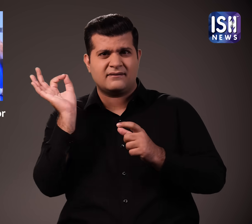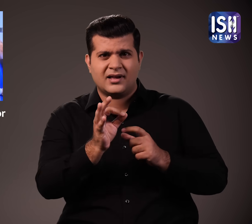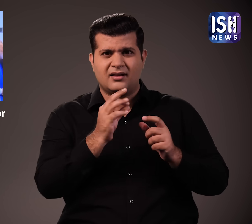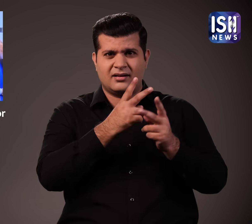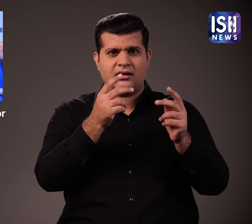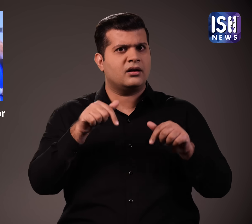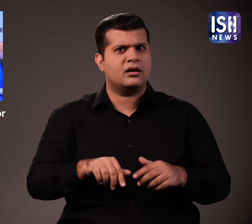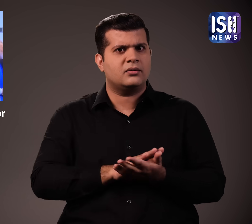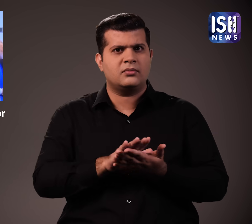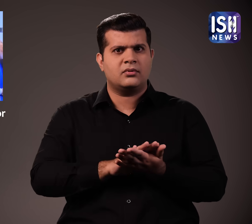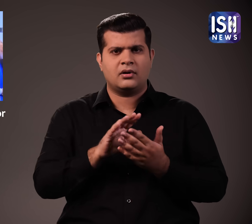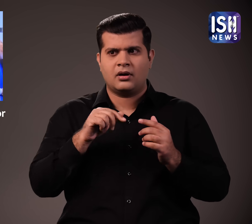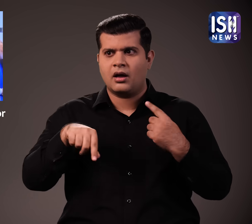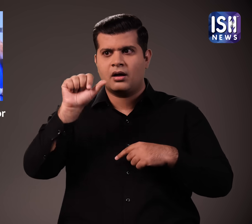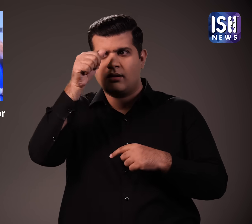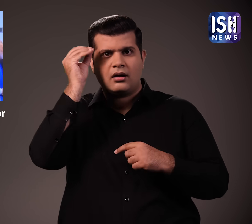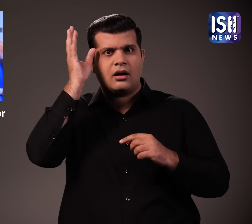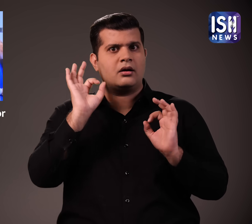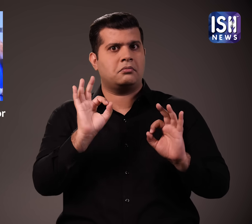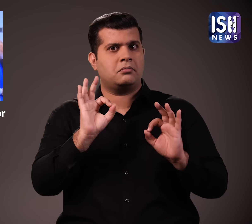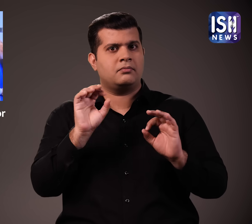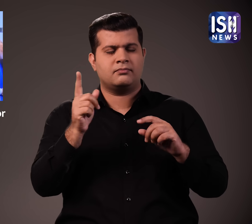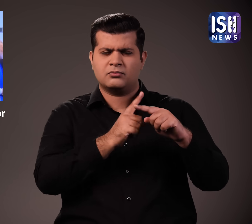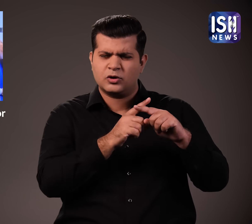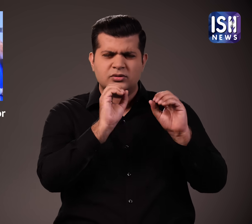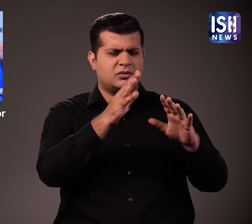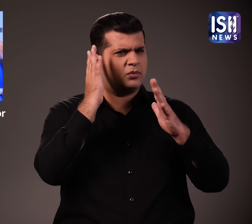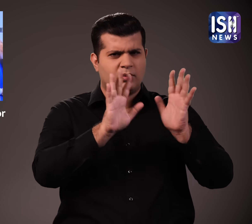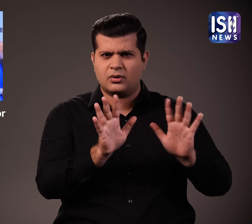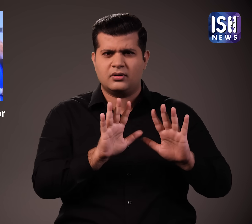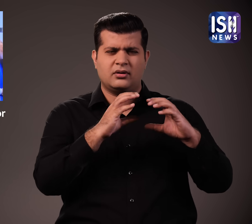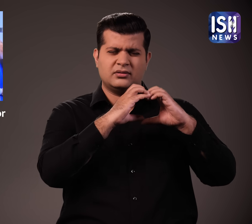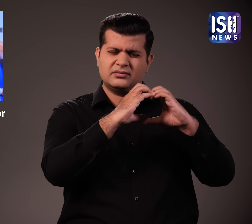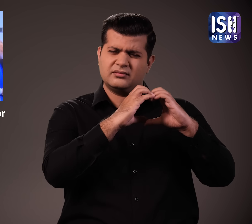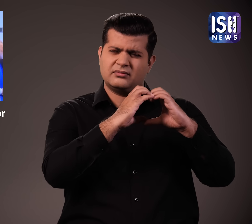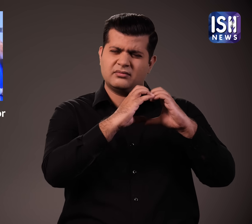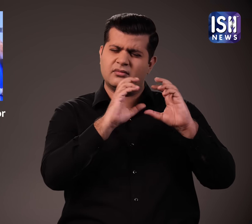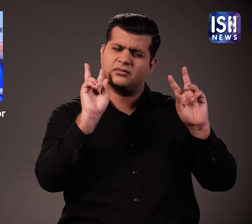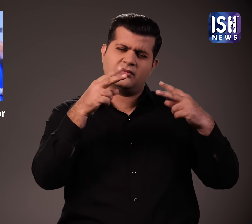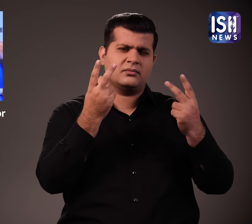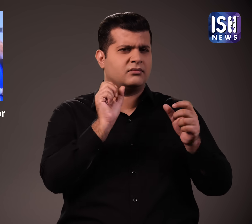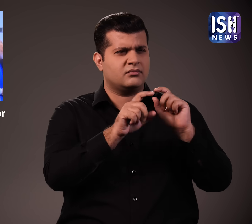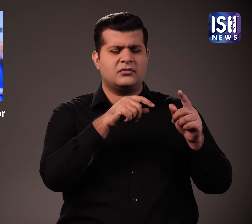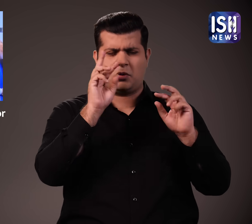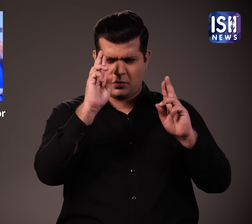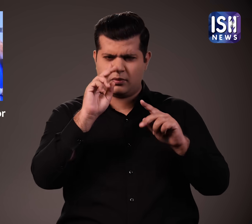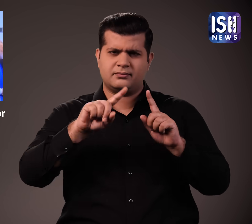जाती थी उनके घरों में पत्थर फेकी जाते थे ऐसा कुछ नहीं हुआ भारतियर दर्शक जागरूख हो गया है लोगों ने टीम को काफी सकारात्मक प्रक्रिया और प्यार